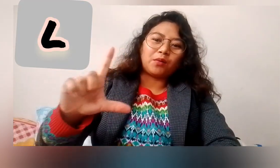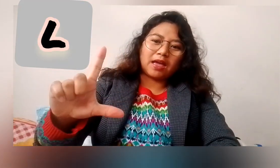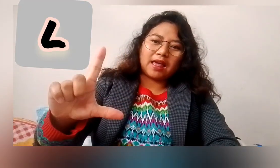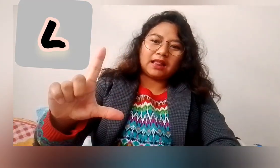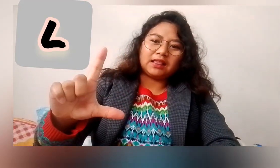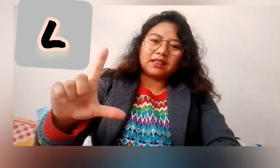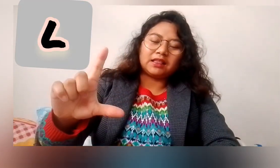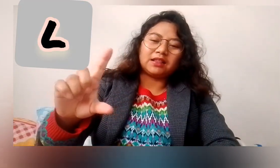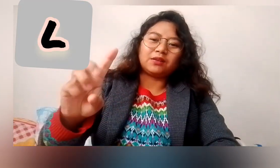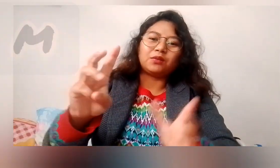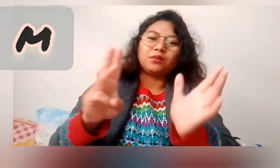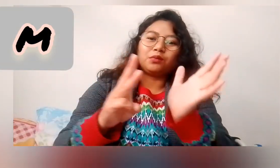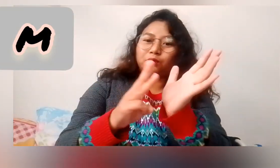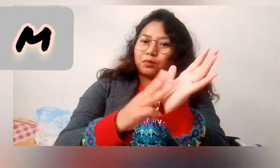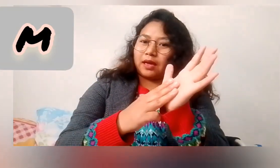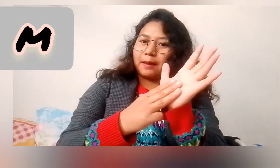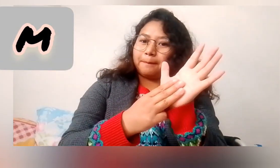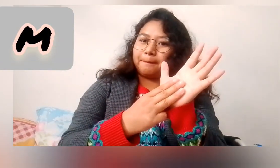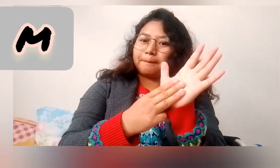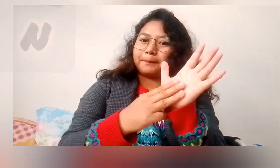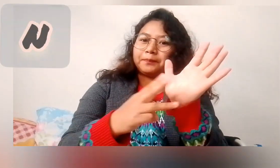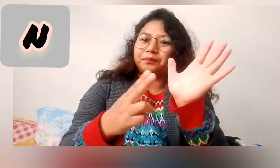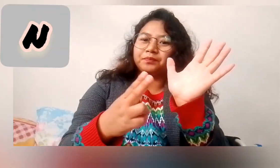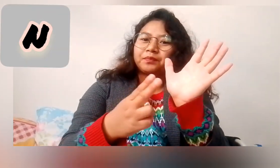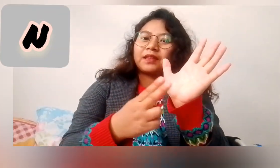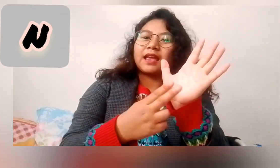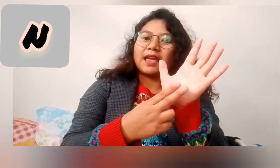L M N